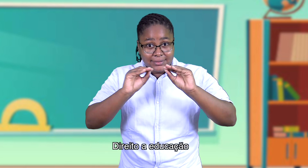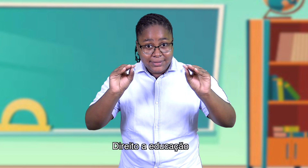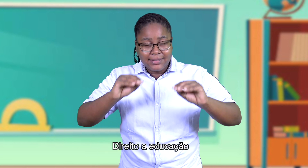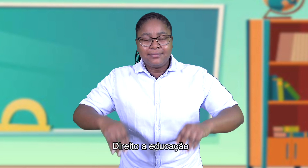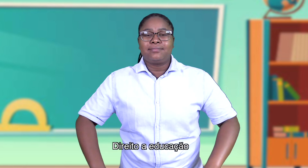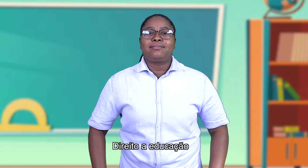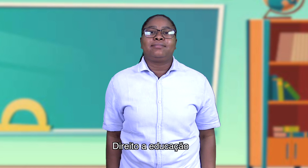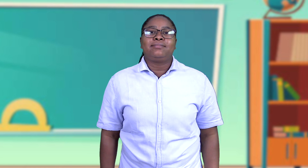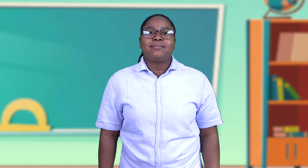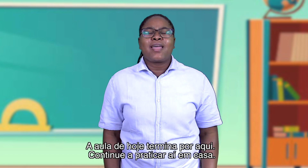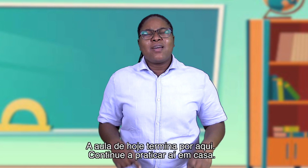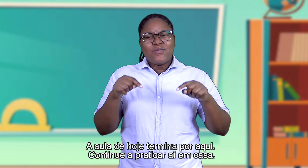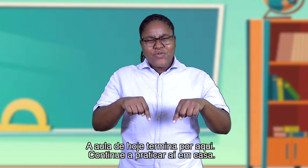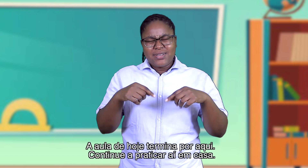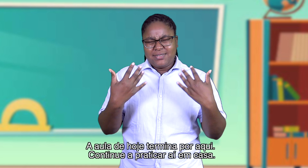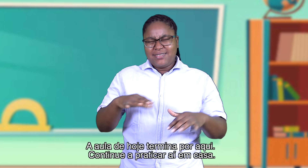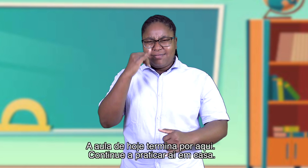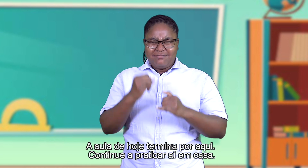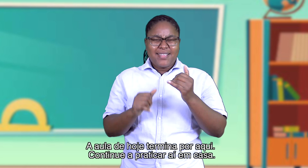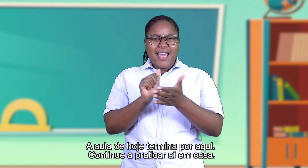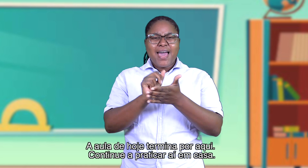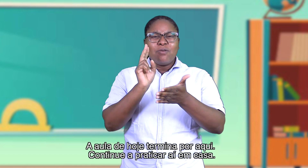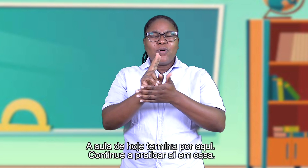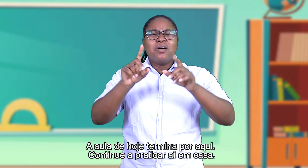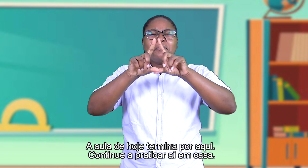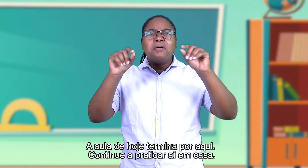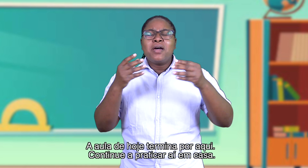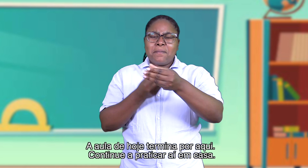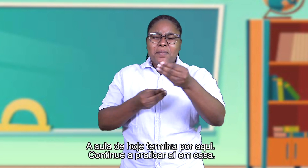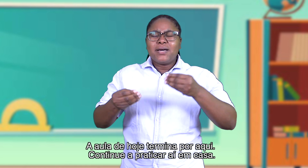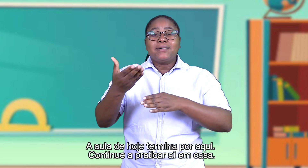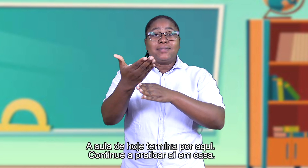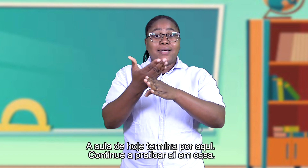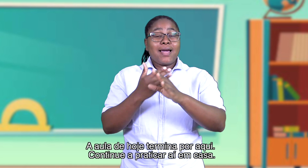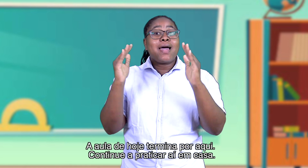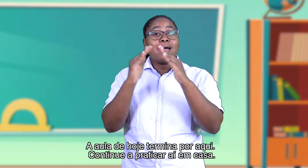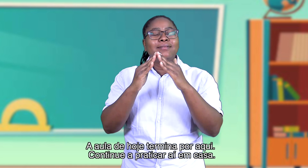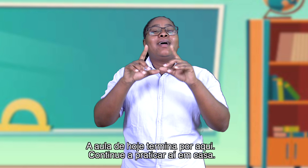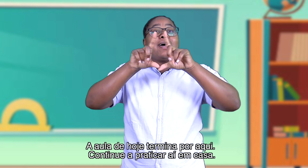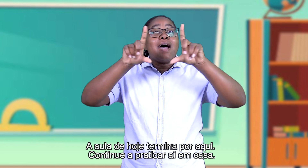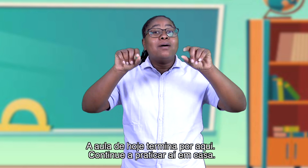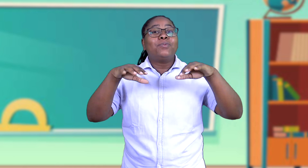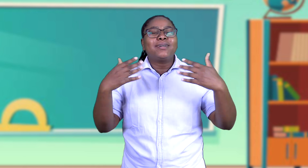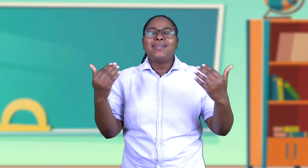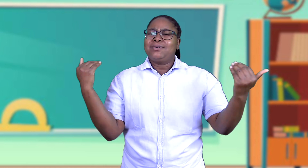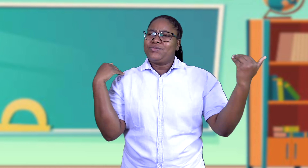Direito à educação. A aula de hoje termina por aqui. Continue a praticar aí em casa.